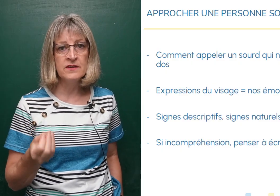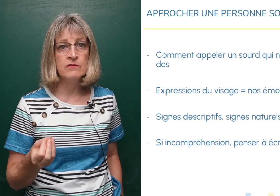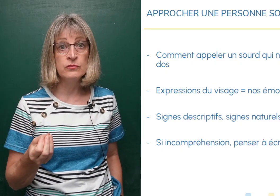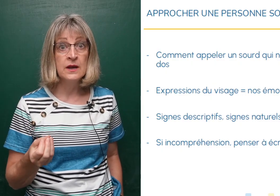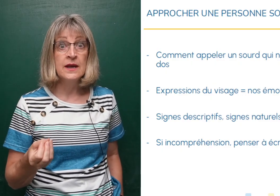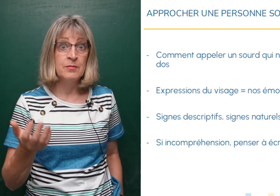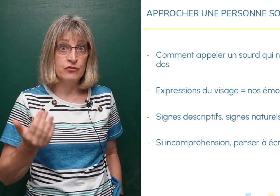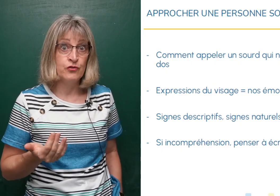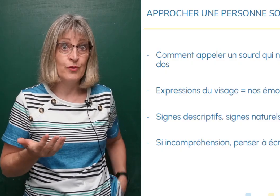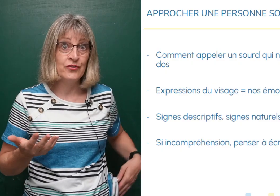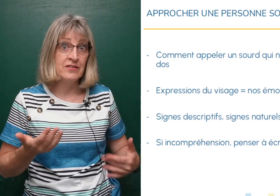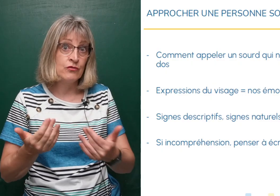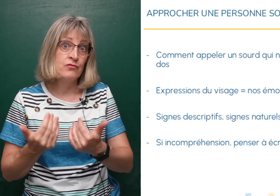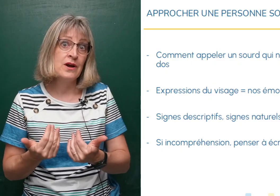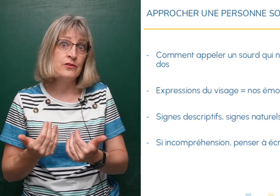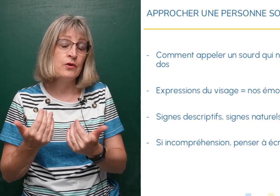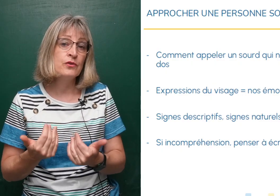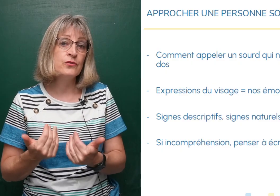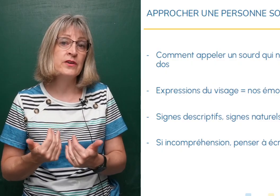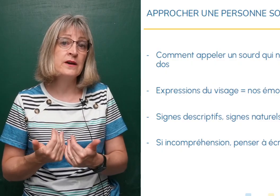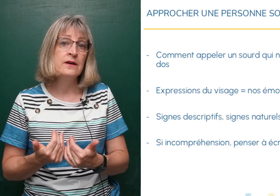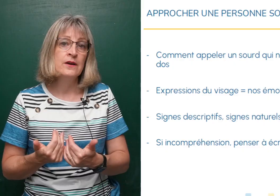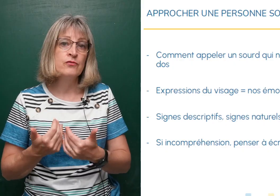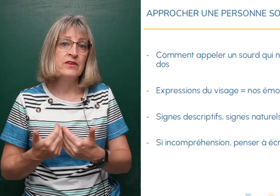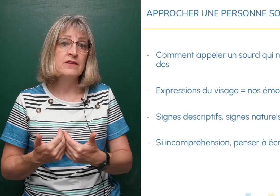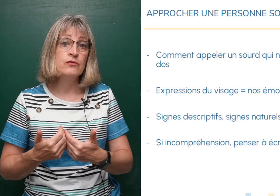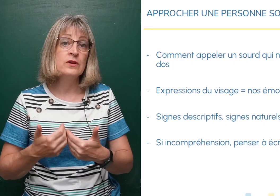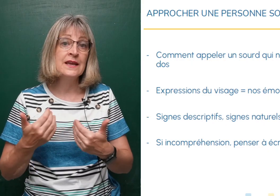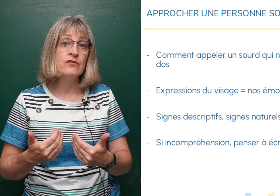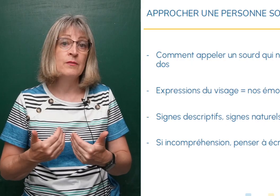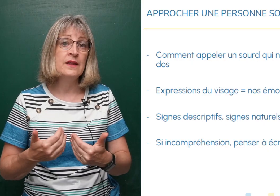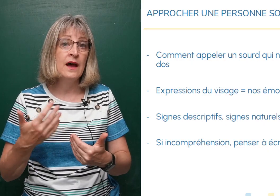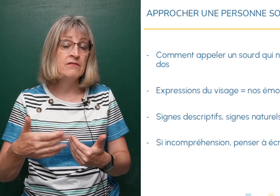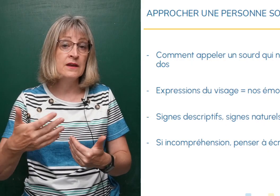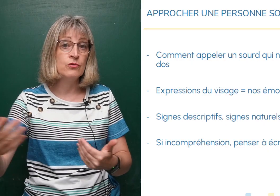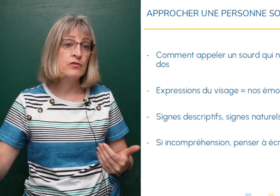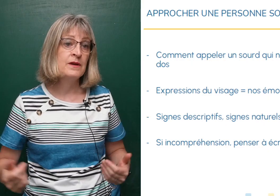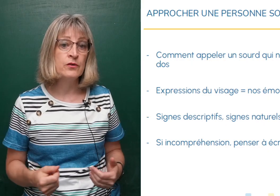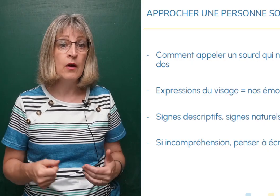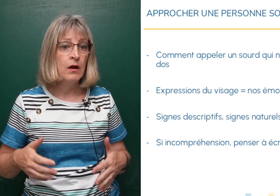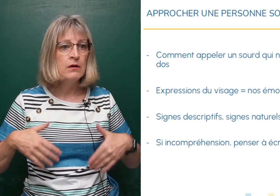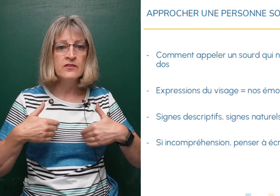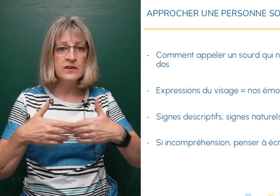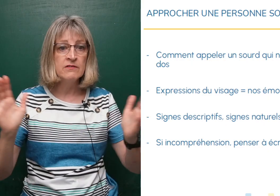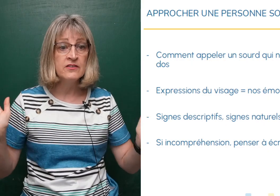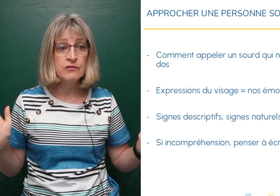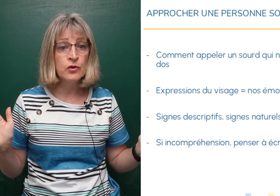vous, et bien justement, ça se voit dans l'entretien que vous avez toutes les 4 semaines avec le formateur. Là, c'est votre heure à